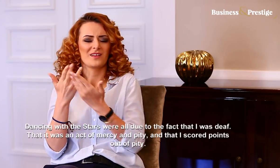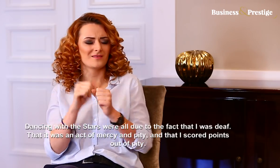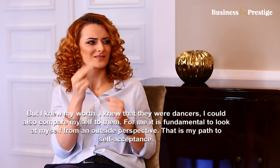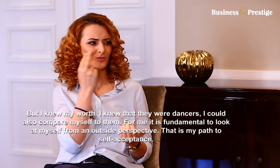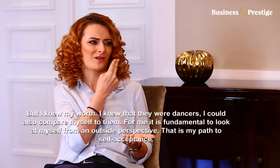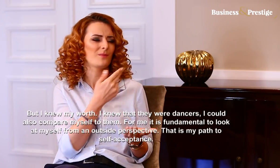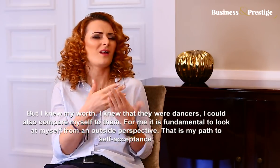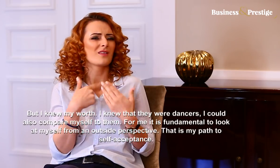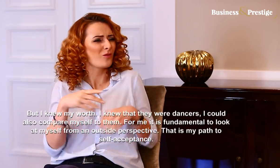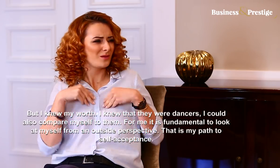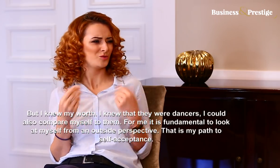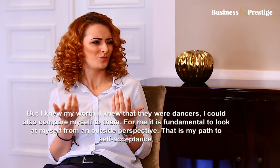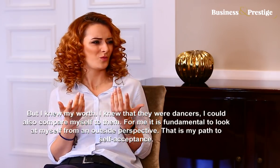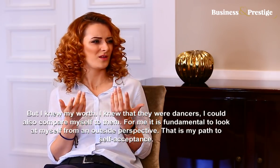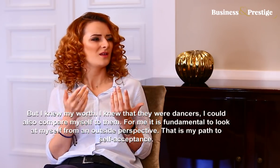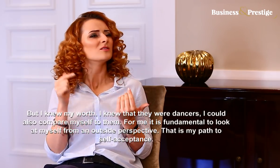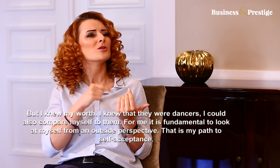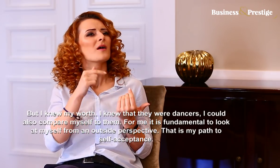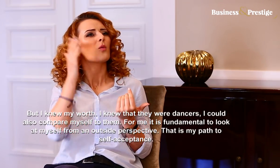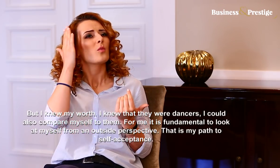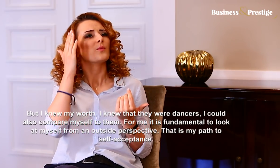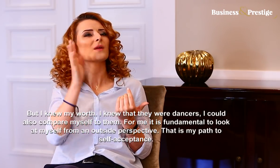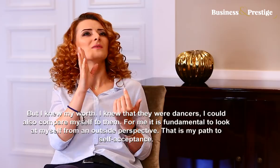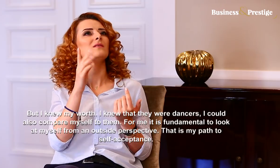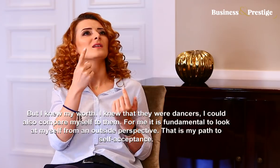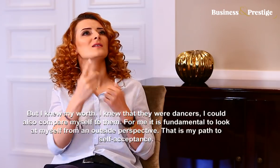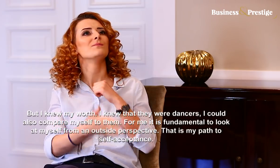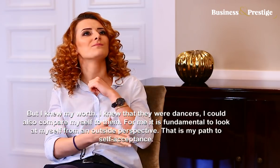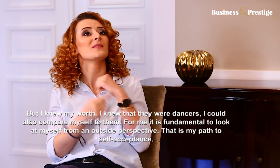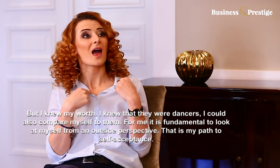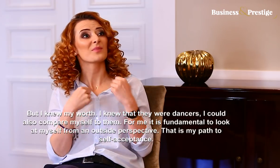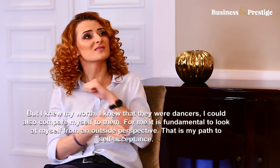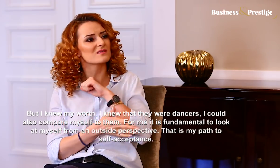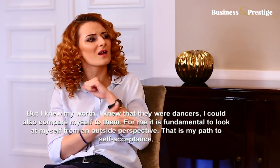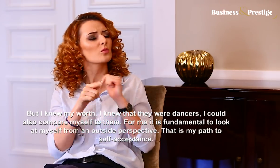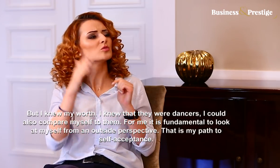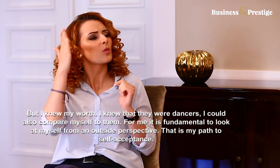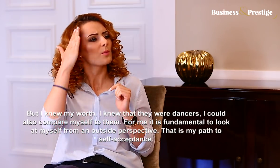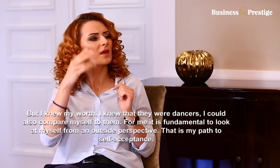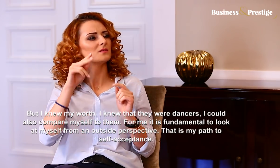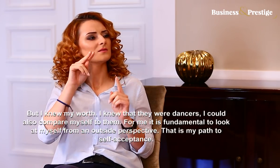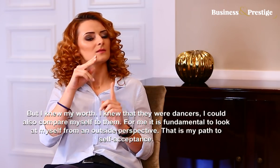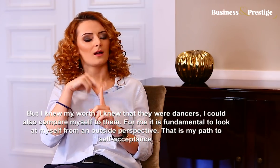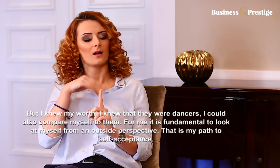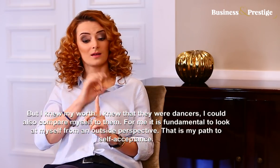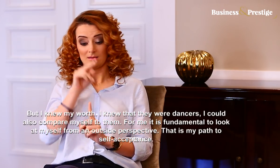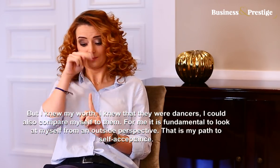ja wiedziałam, jaka jest moja wartość. Wiedziałam, że to są tancerze, widziałam też, mogłam porównać z innymi tancerzami.